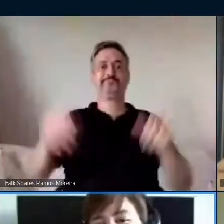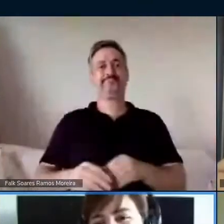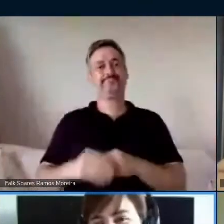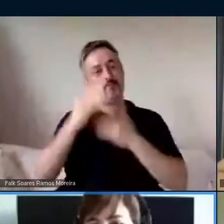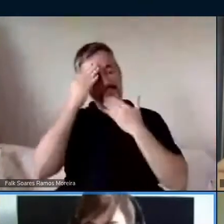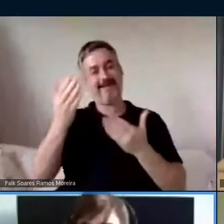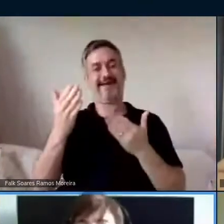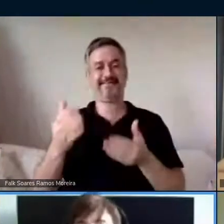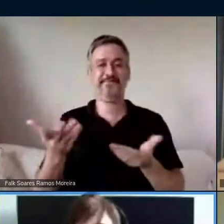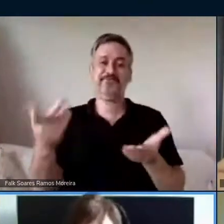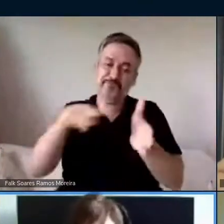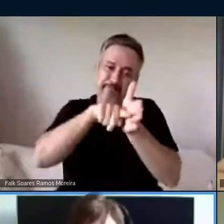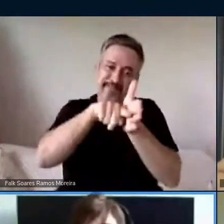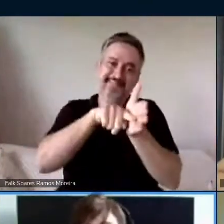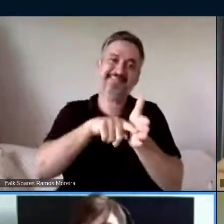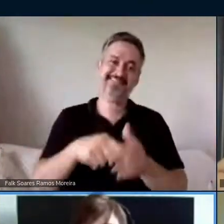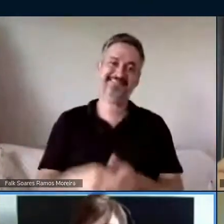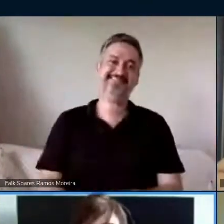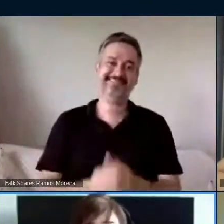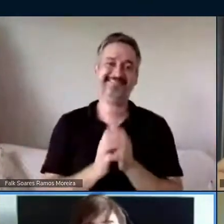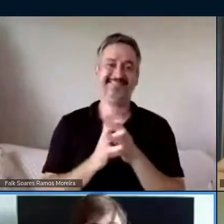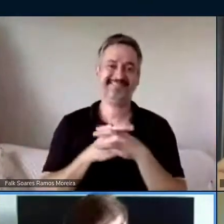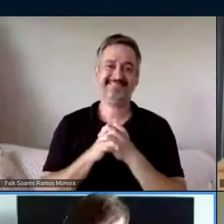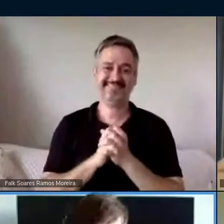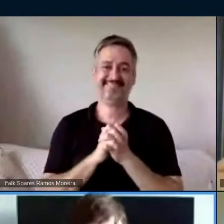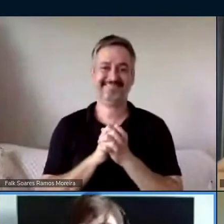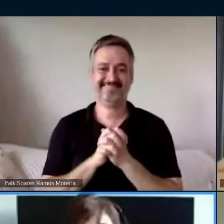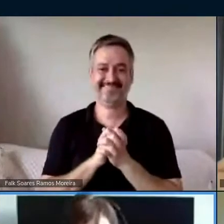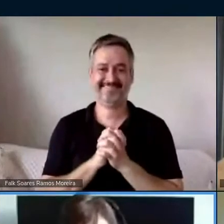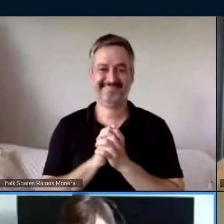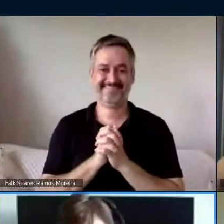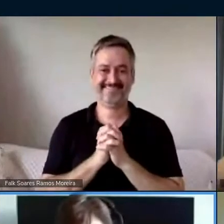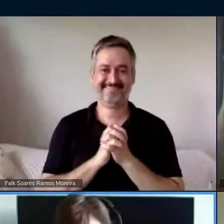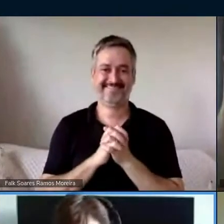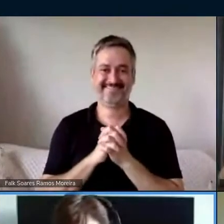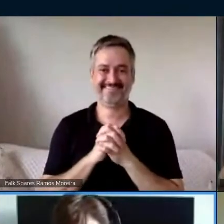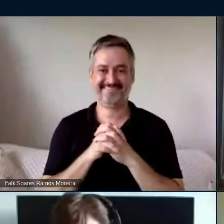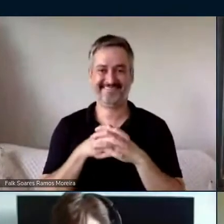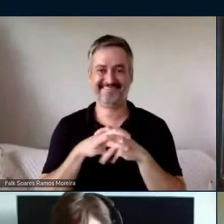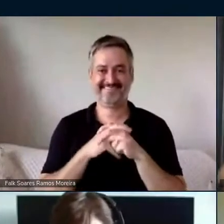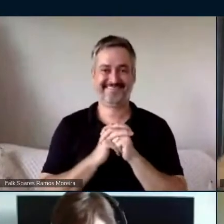acredito que após a defesa nós possamos divulgá-los cada vez mais.